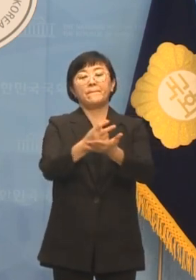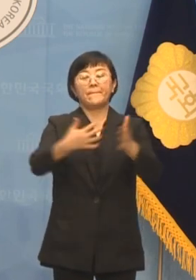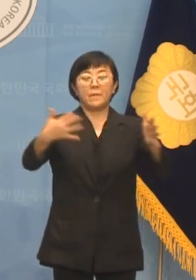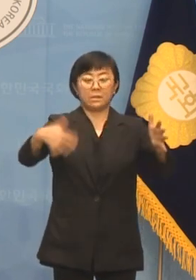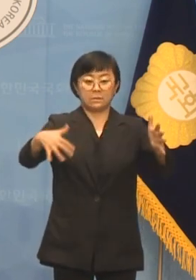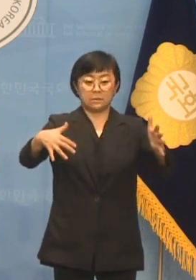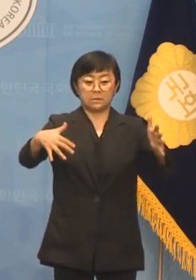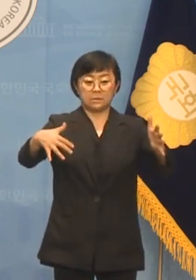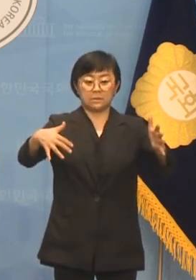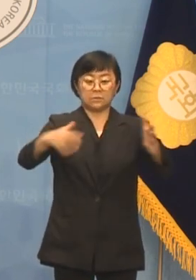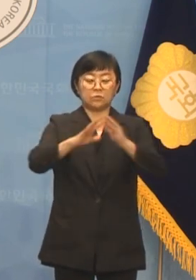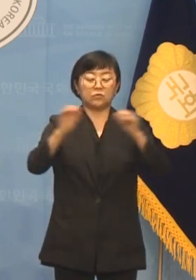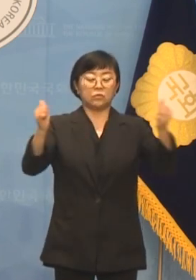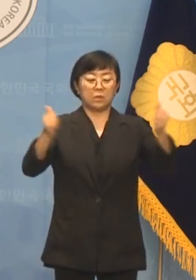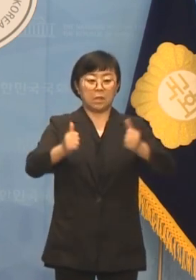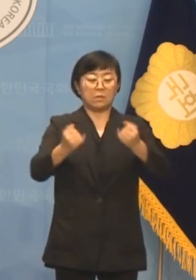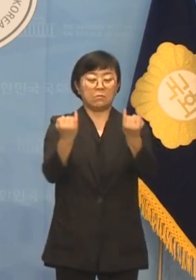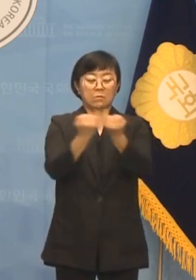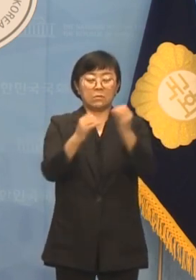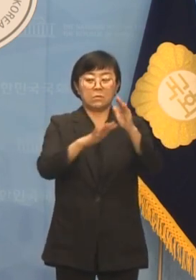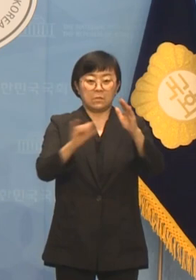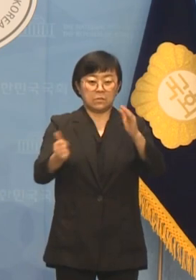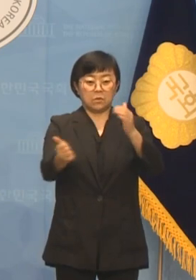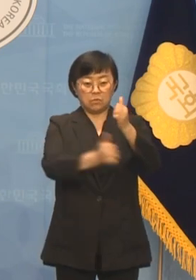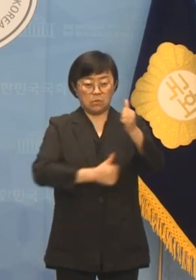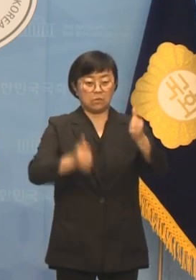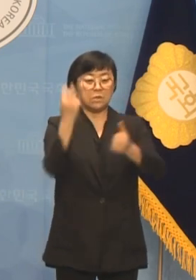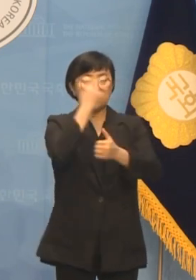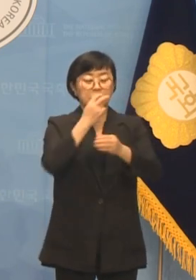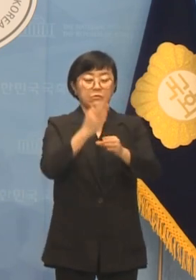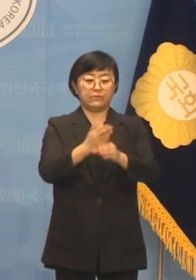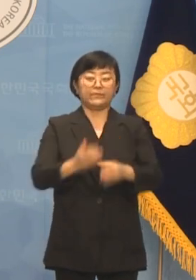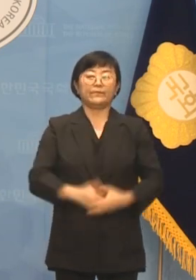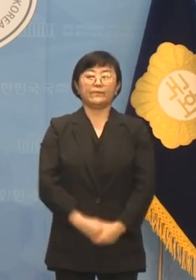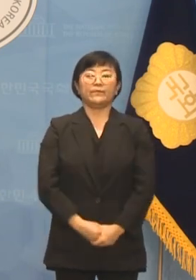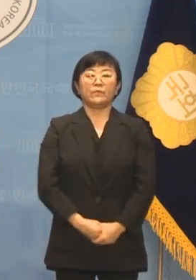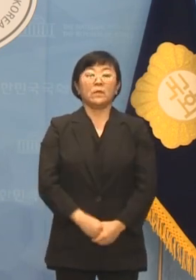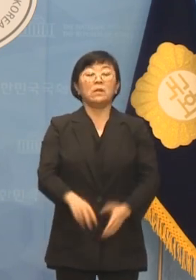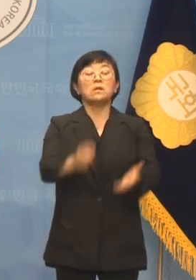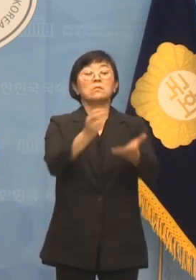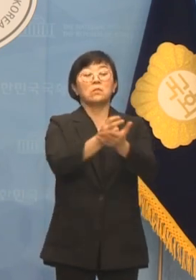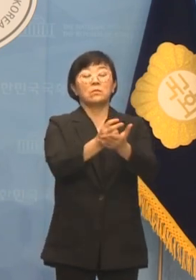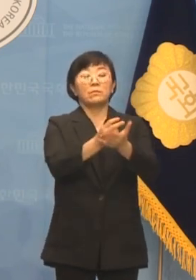아직 국회 여성가족위원회 심사 중입니다.